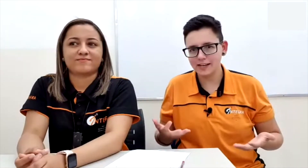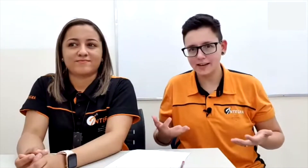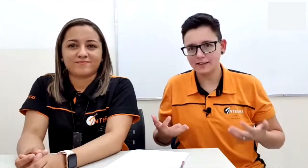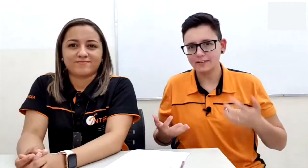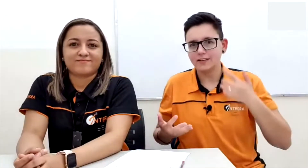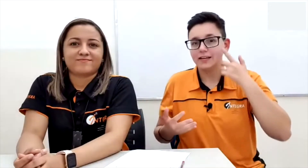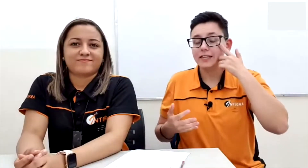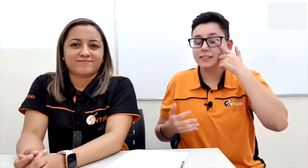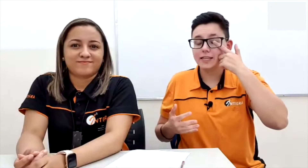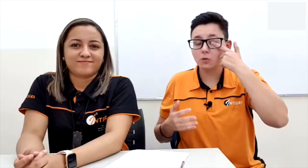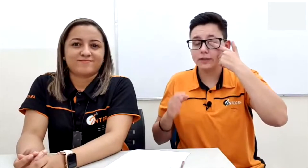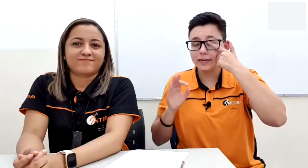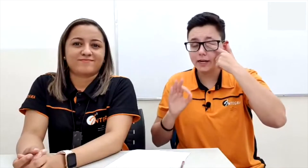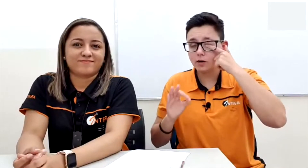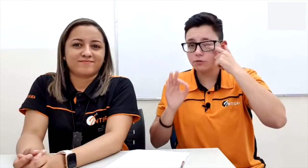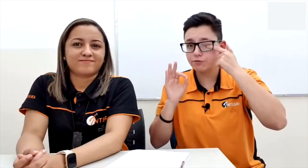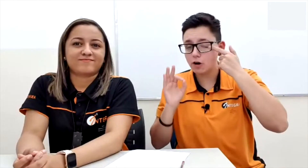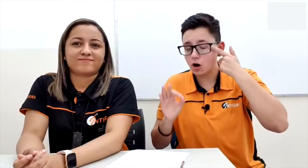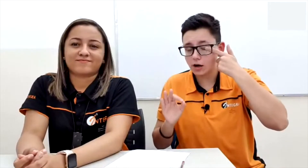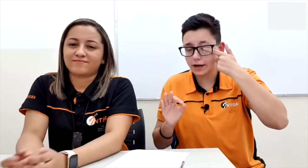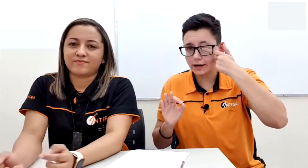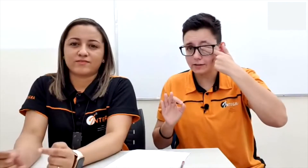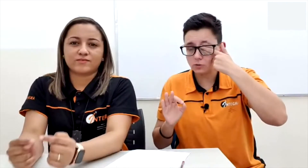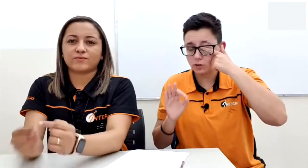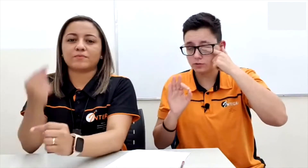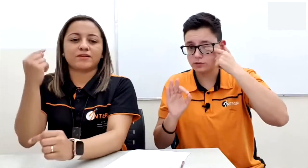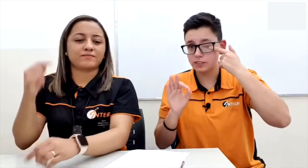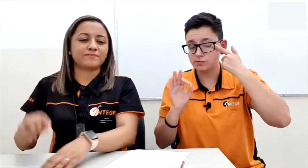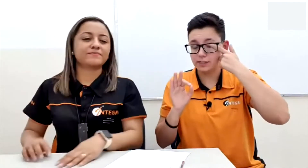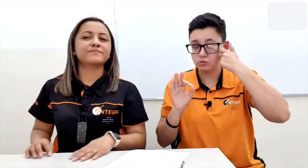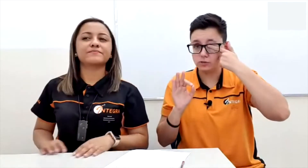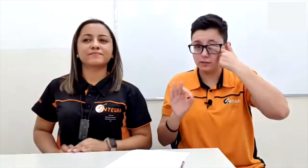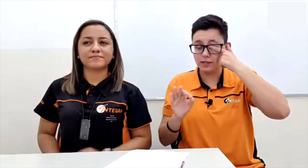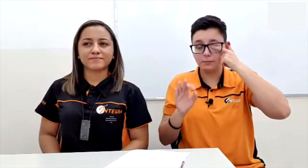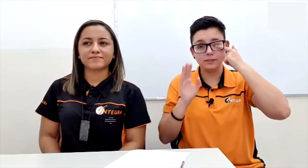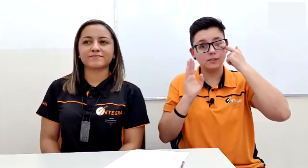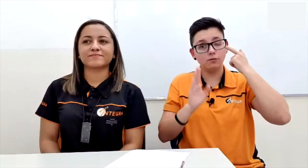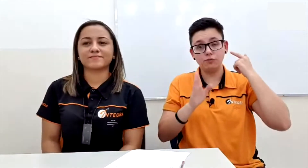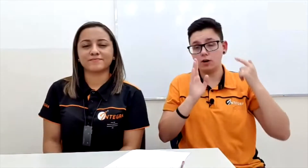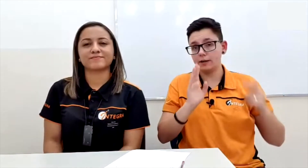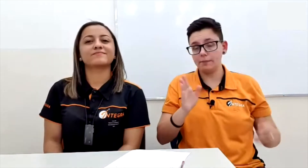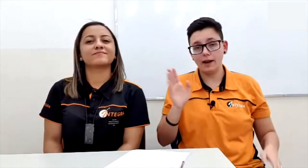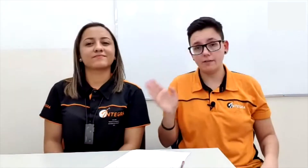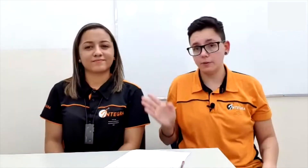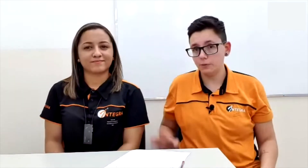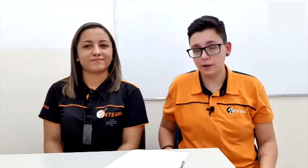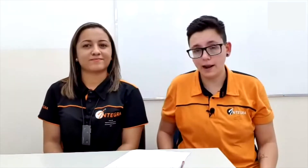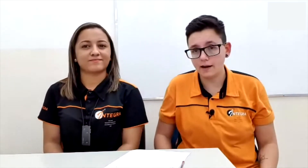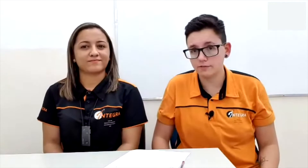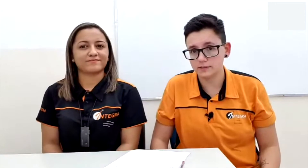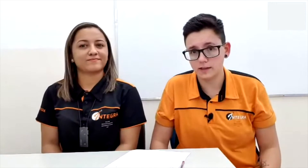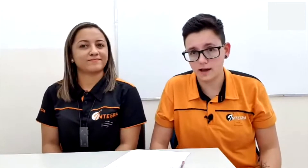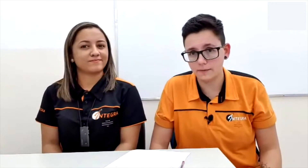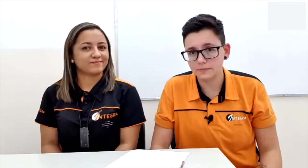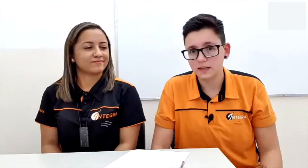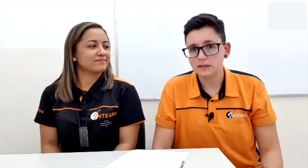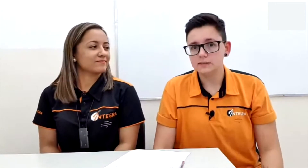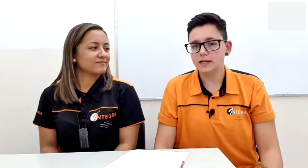você. Então, não foca, quando você estiver estudando em Libras, não foca em palavra por palavra, tá? Senão